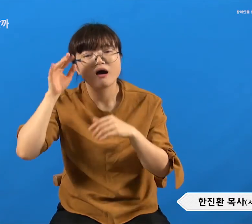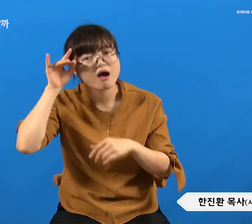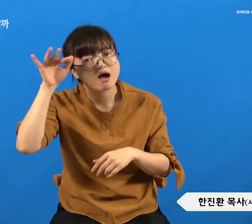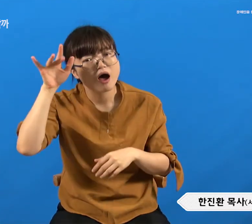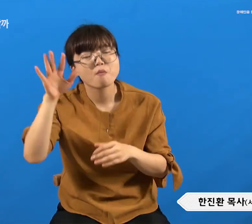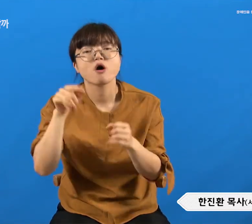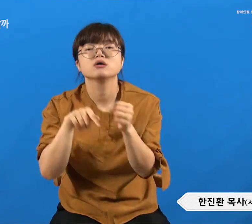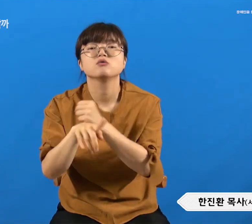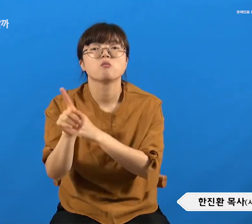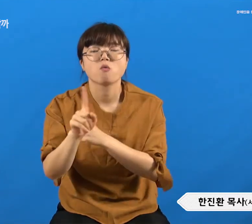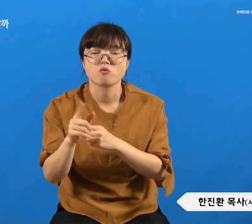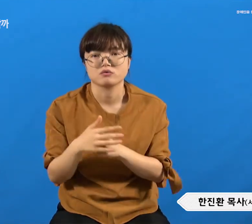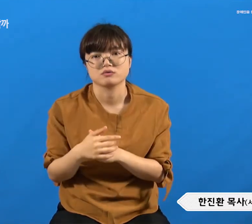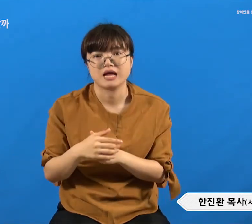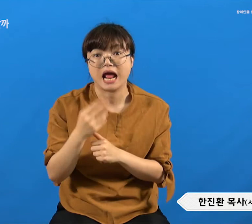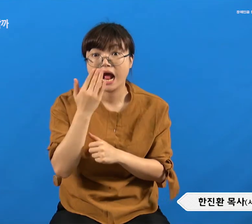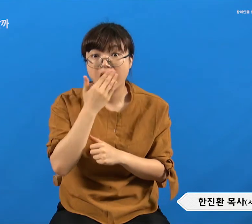사모할까요?